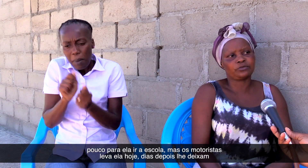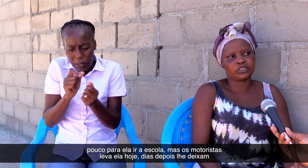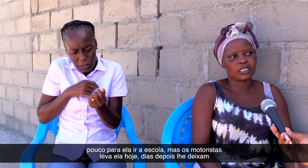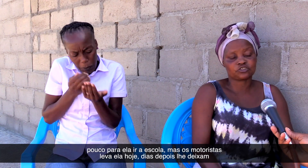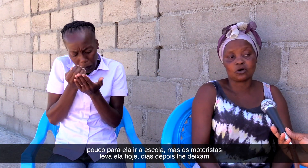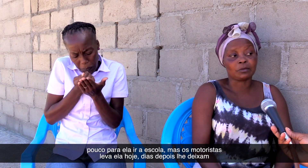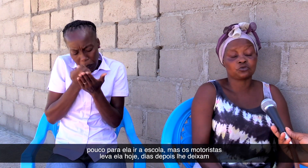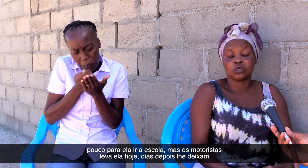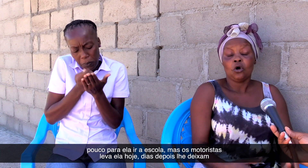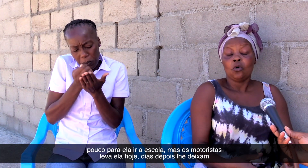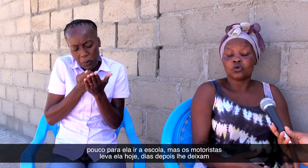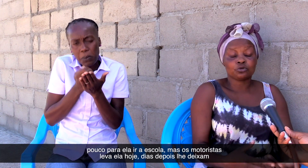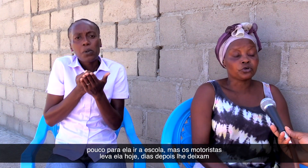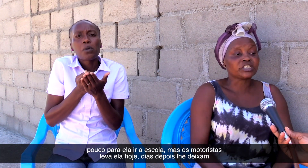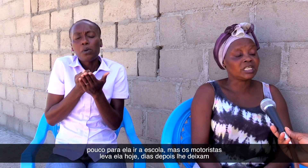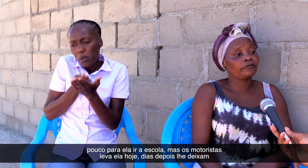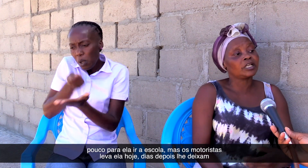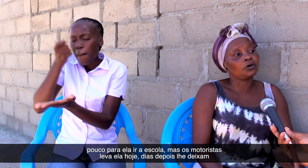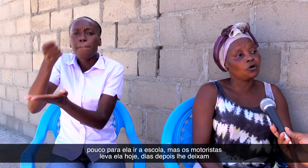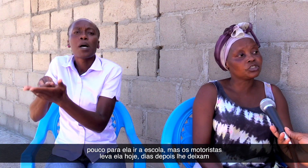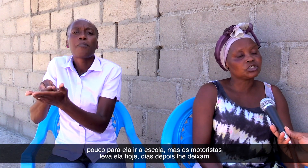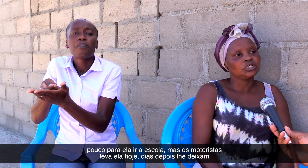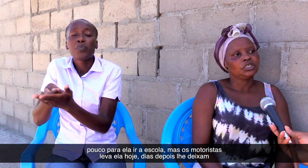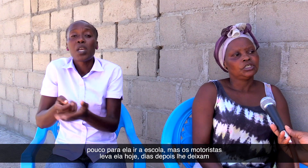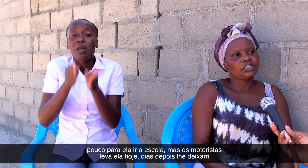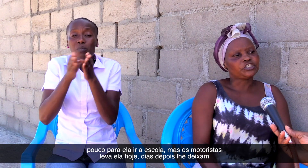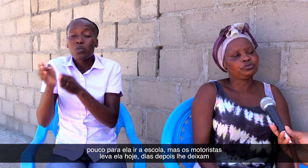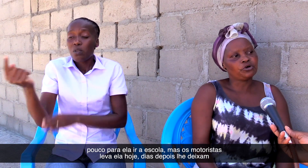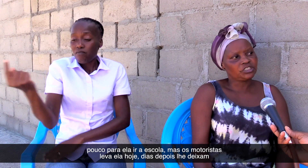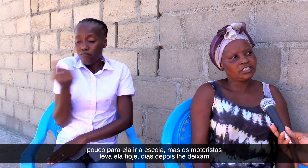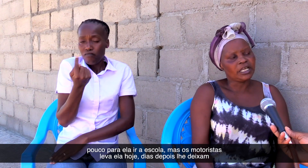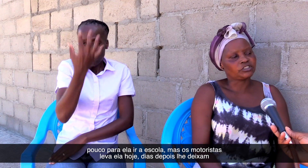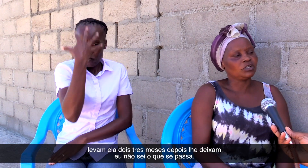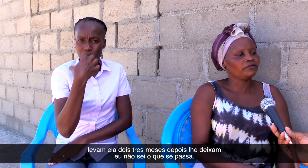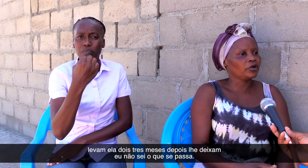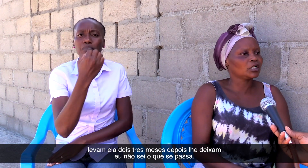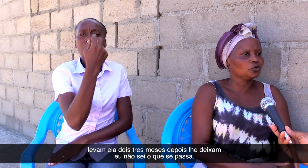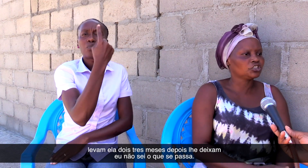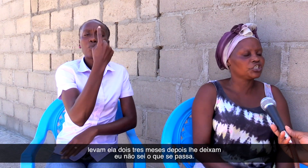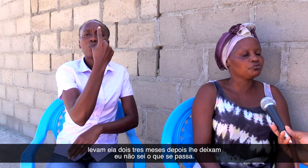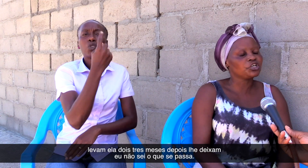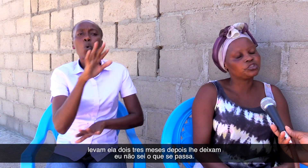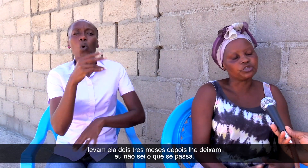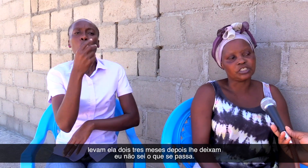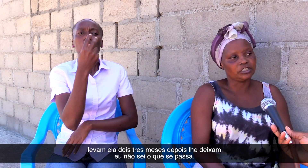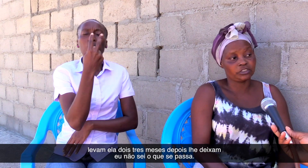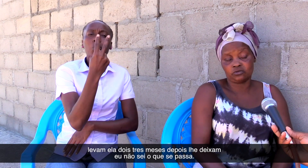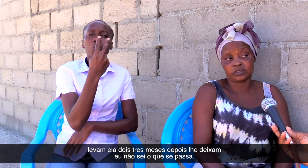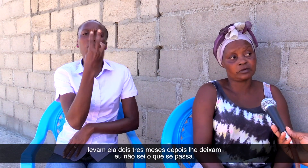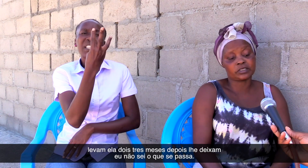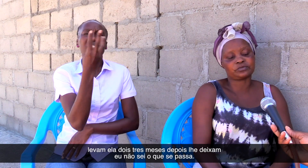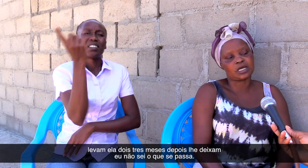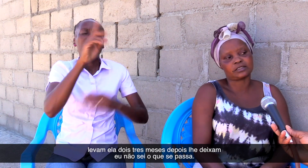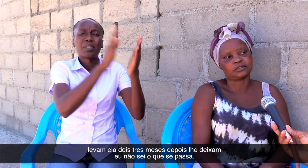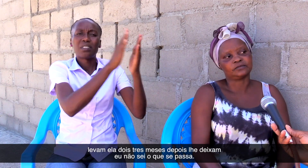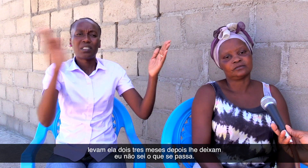para ela poder ir à escola. Mas os motoristas levam ela hoje, 10 depois de 10. Levam ela 2, 3 meses depois de 10. Eu não sei o